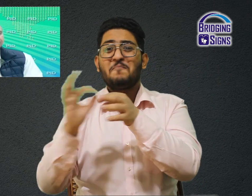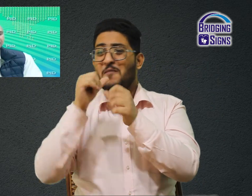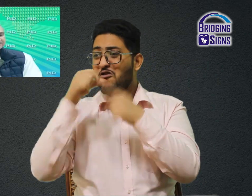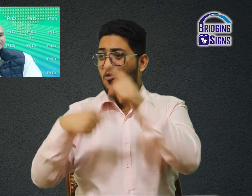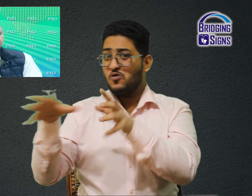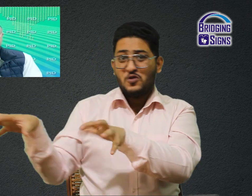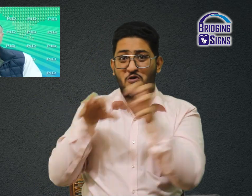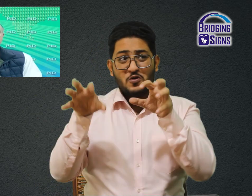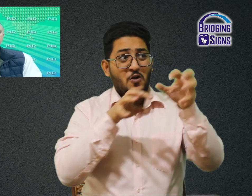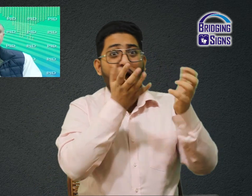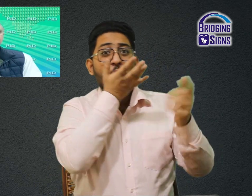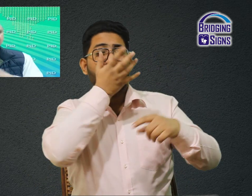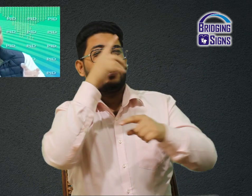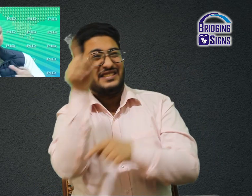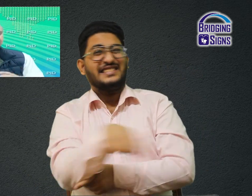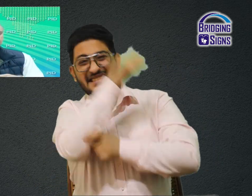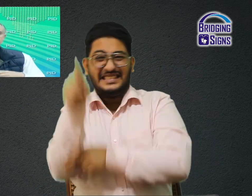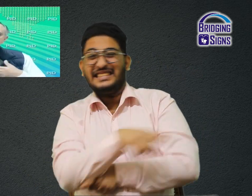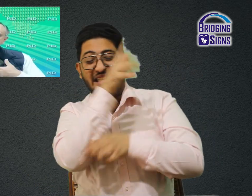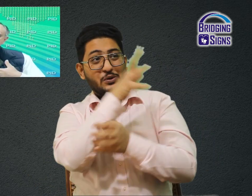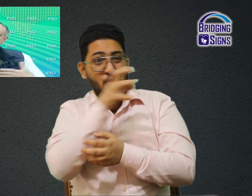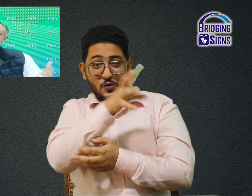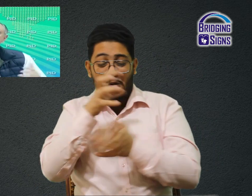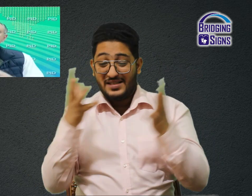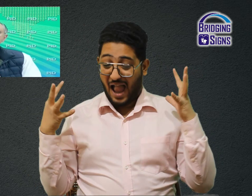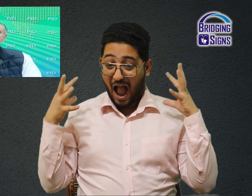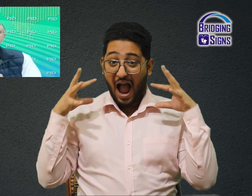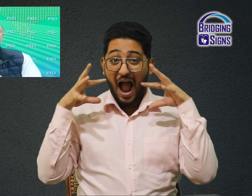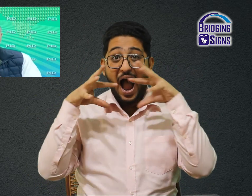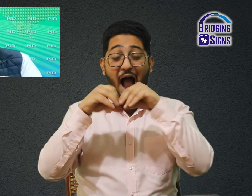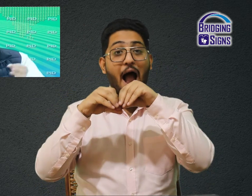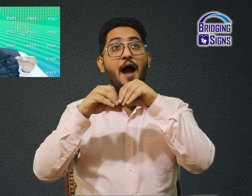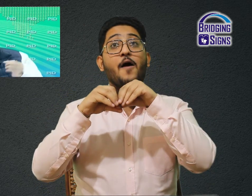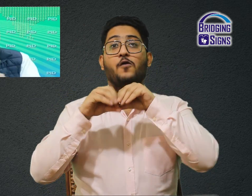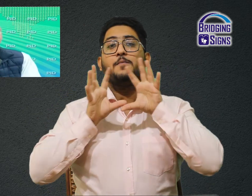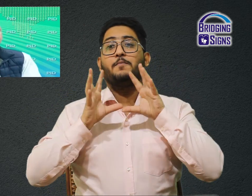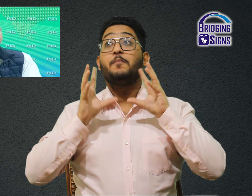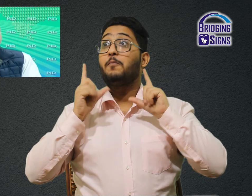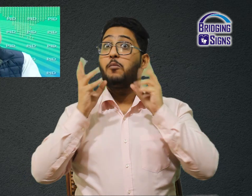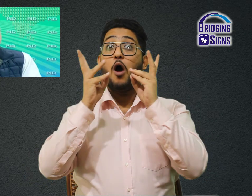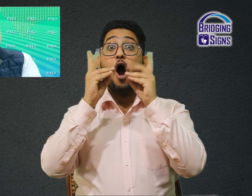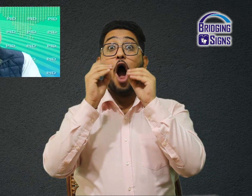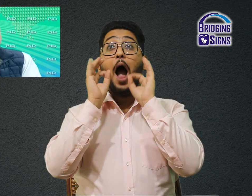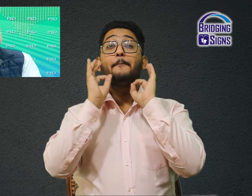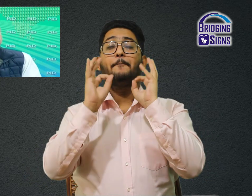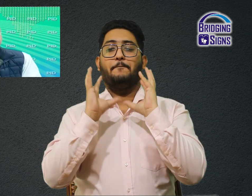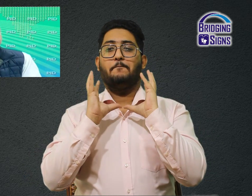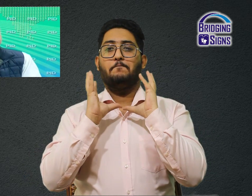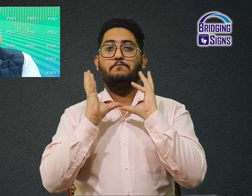के कई प्लांट्स थे वो चल रहे थे, जनरेशन कंपनी चल रही थी, वो सारे के सारे उस वक्त तकरीबन एग्जैक्ट फिगर मैं आपको बता रहा हूँ